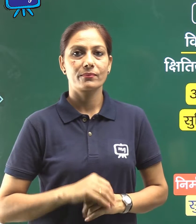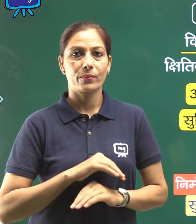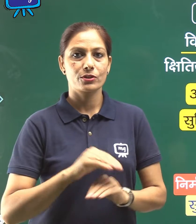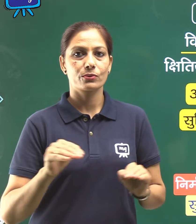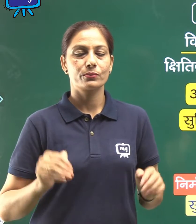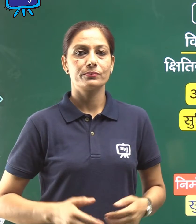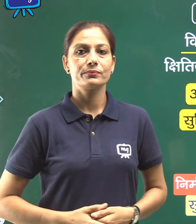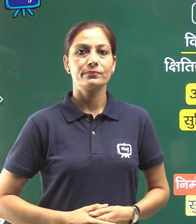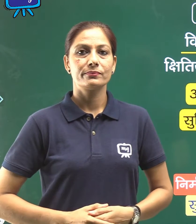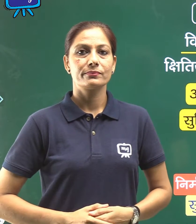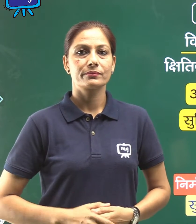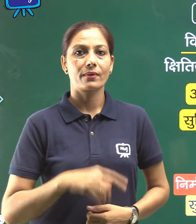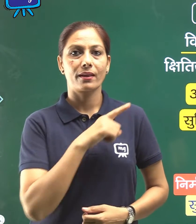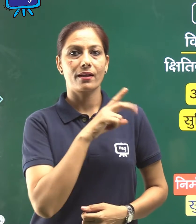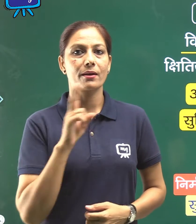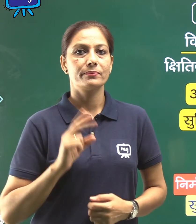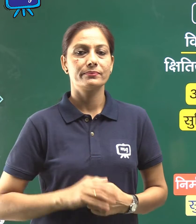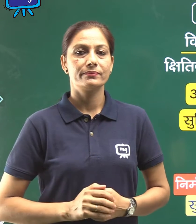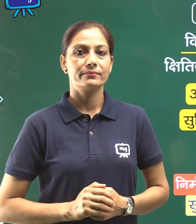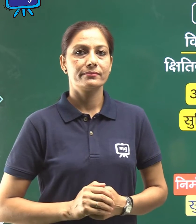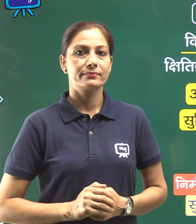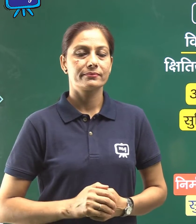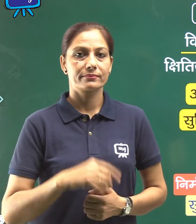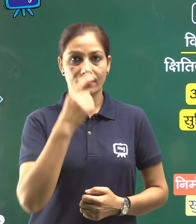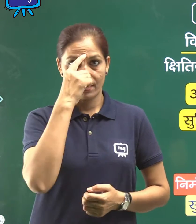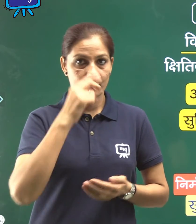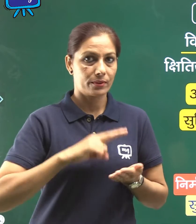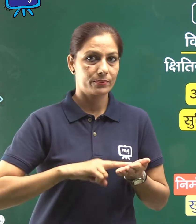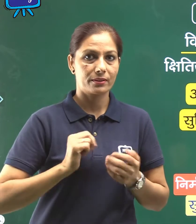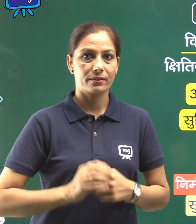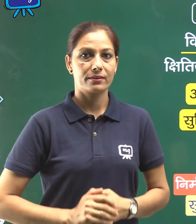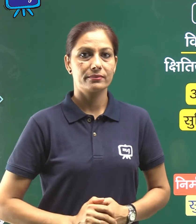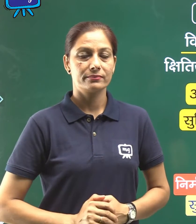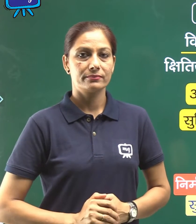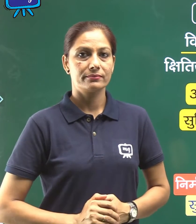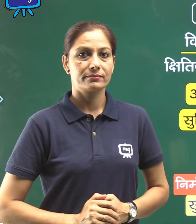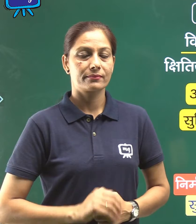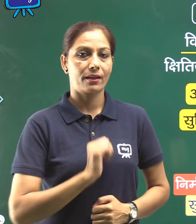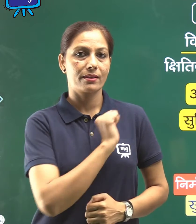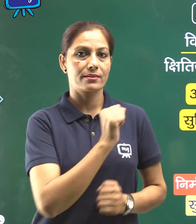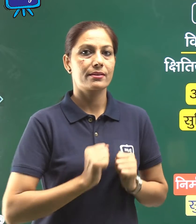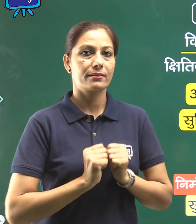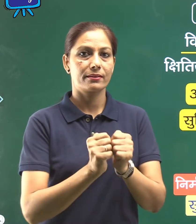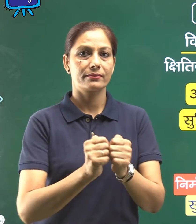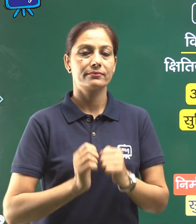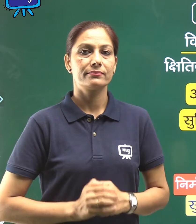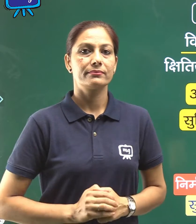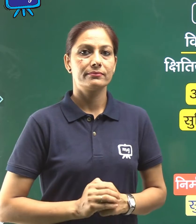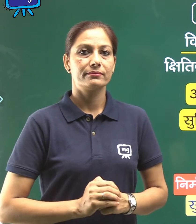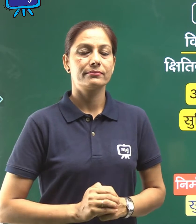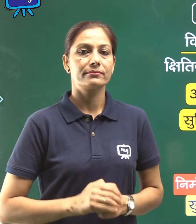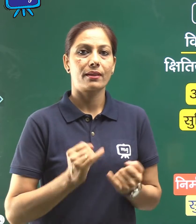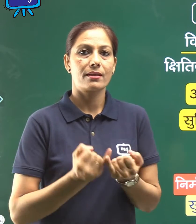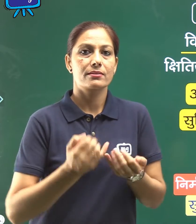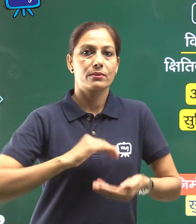बच्चों, मेरा नाम निर्मल कुमार गुप्ता, मेरे साथ है